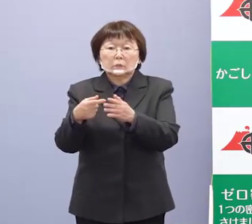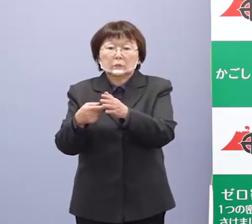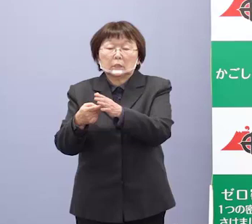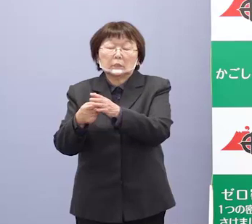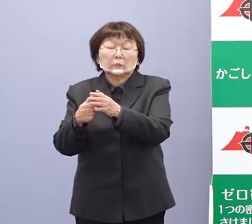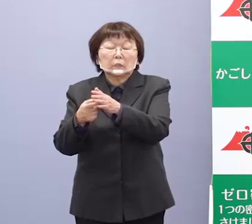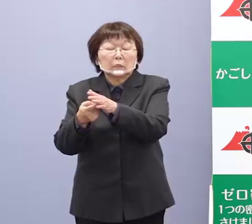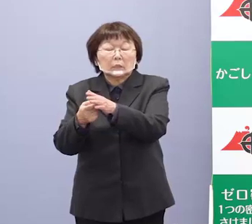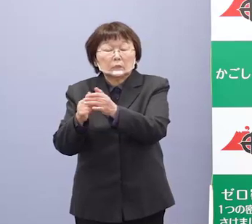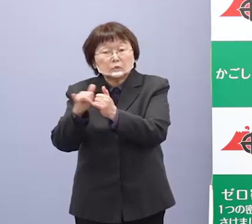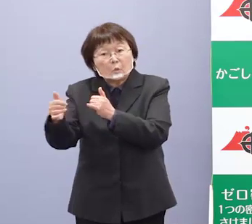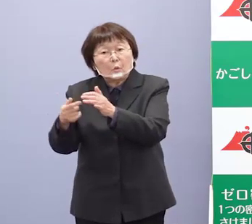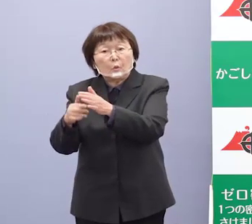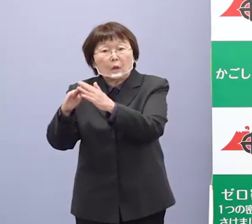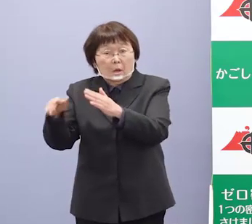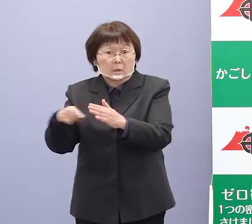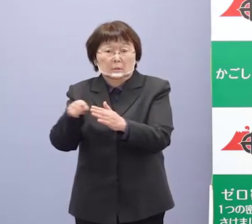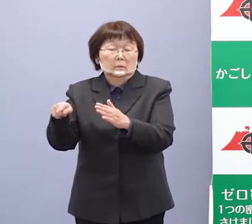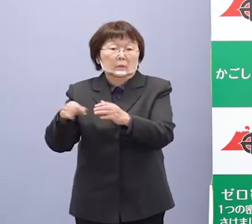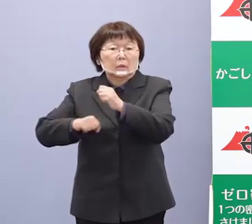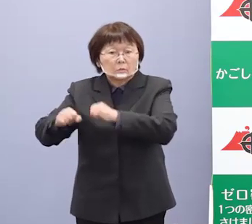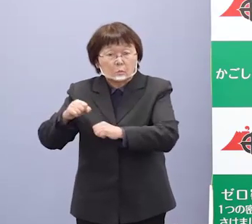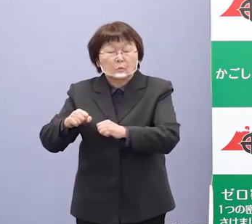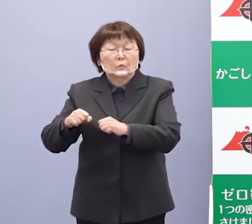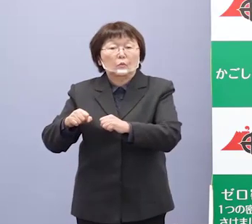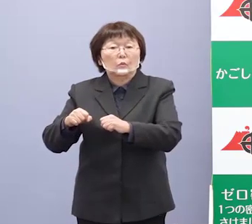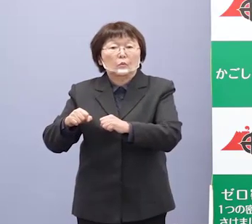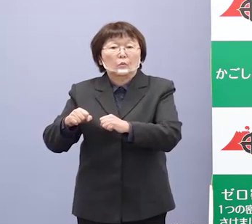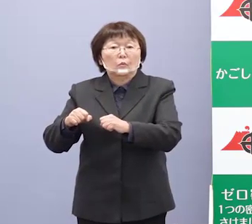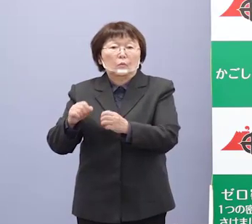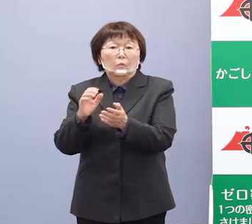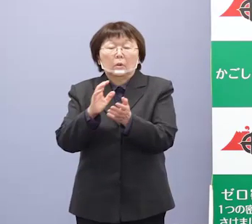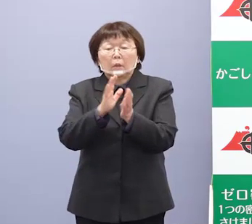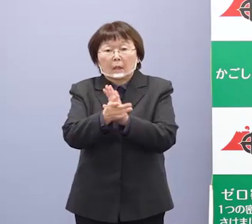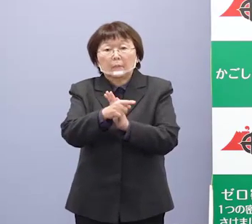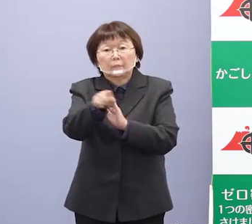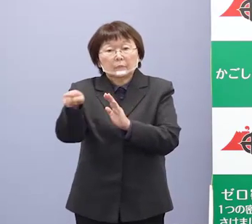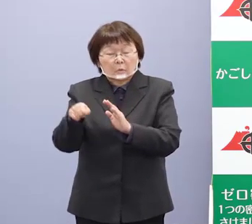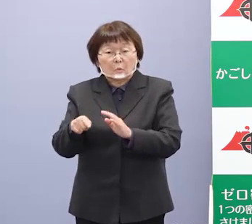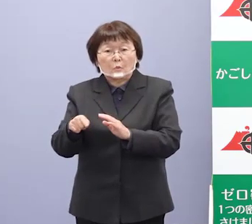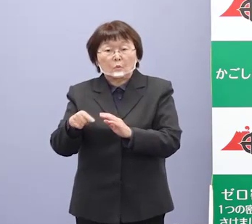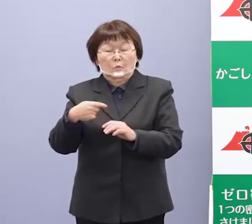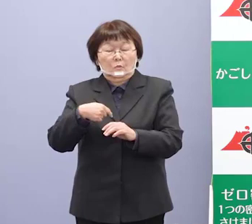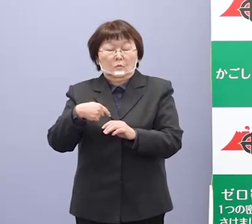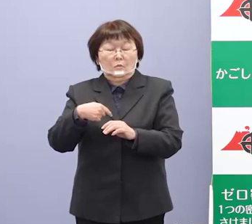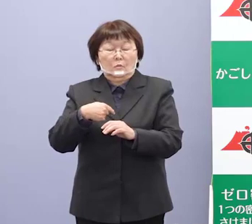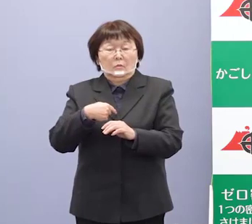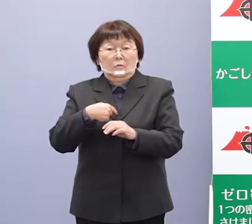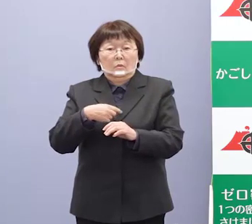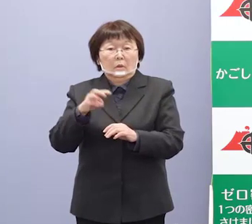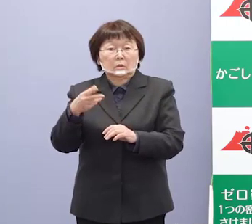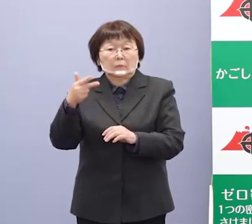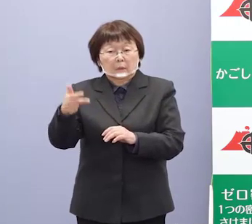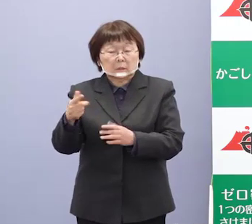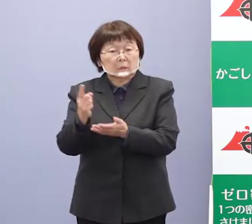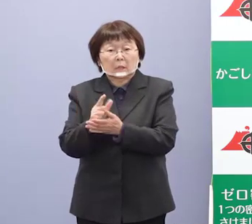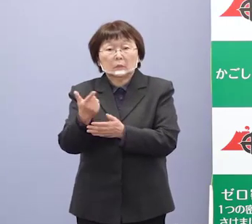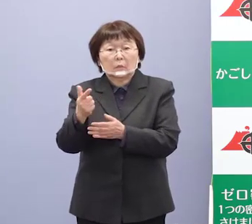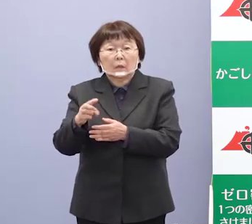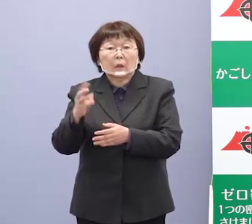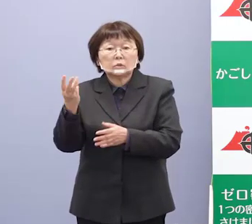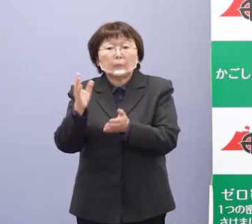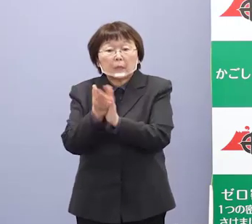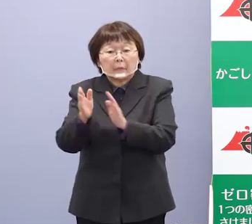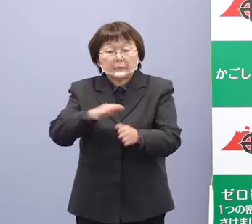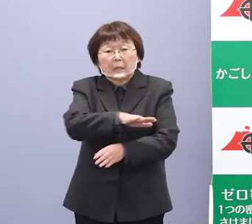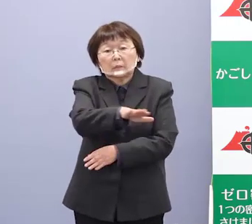まざまな活動をしてまいりましたけれども、やはりこの県との市長として鹿児島市のみならず鹿児島県